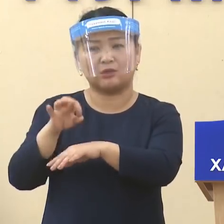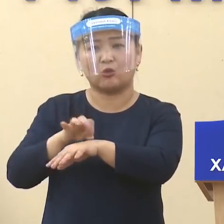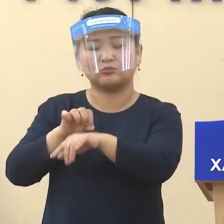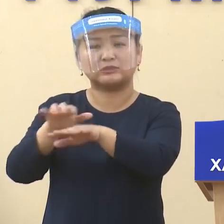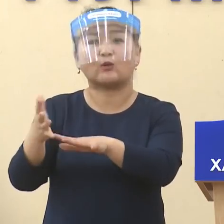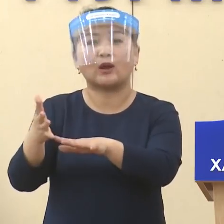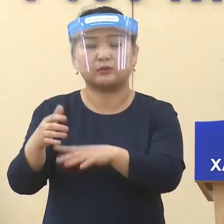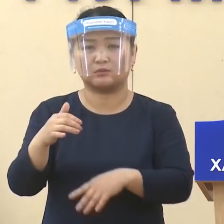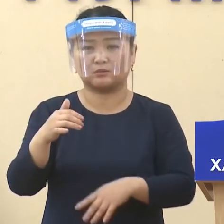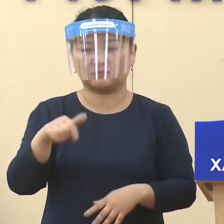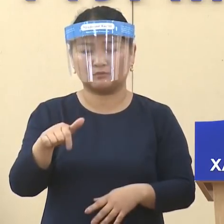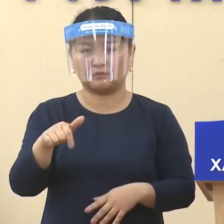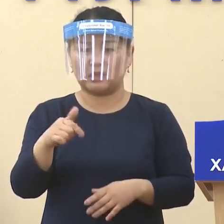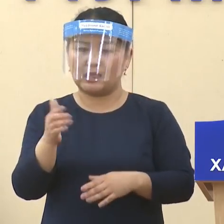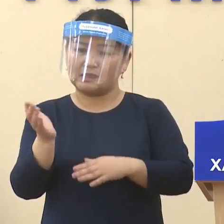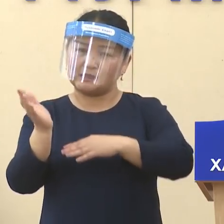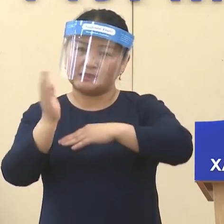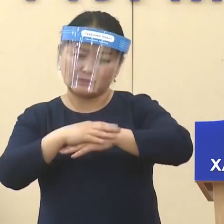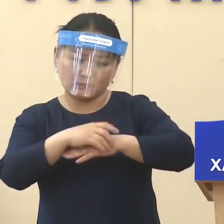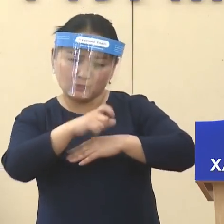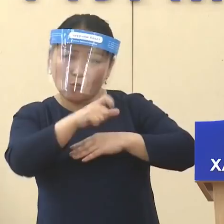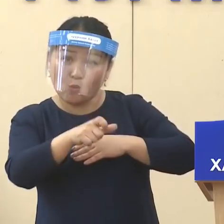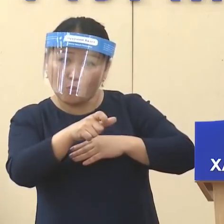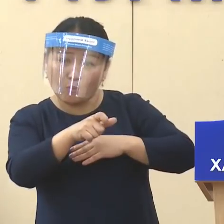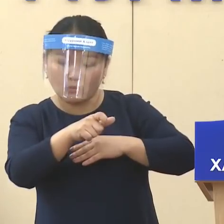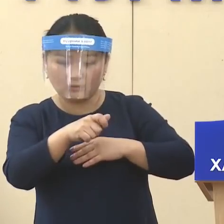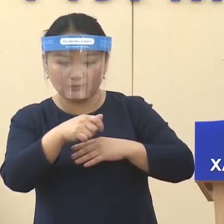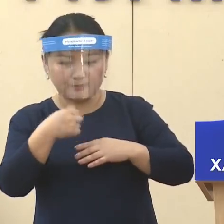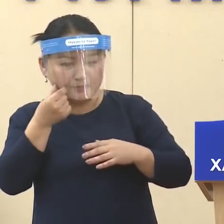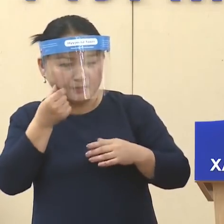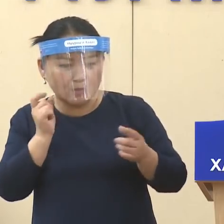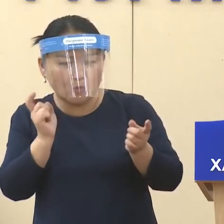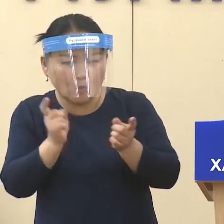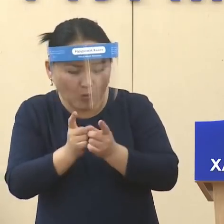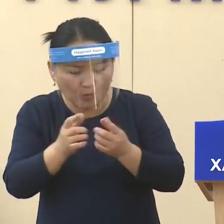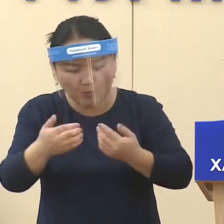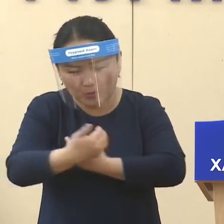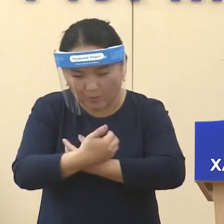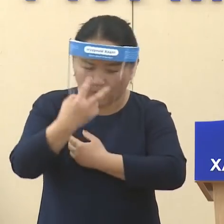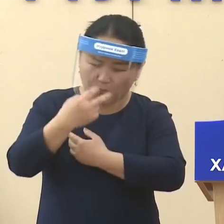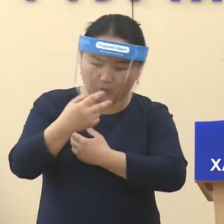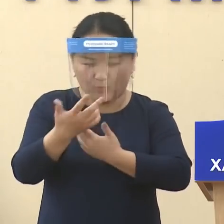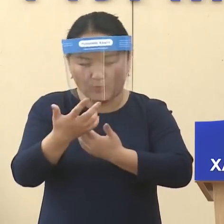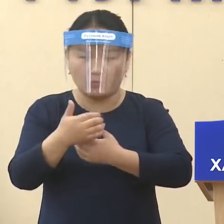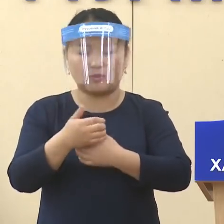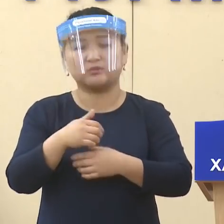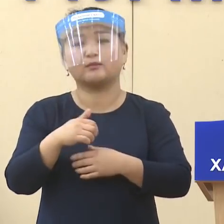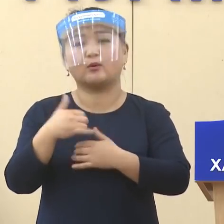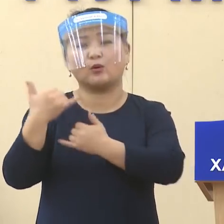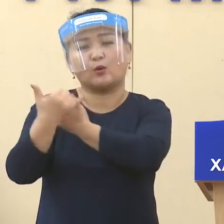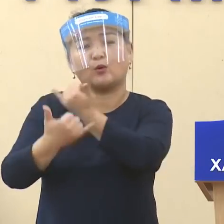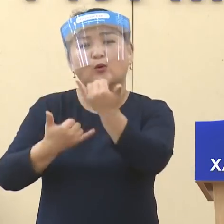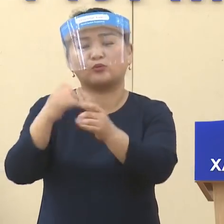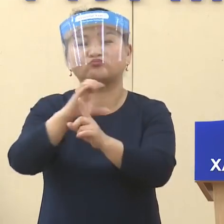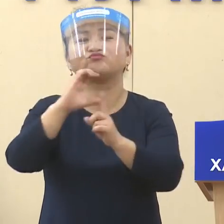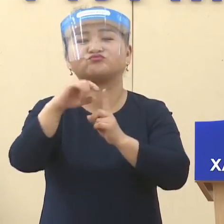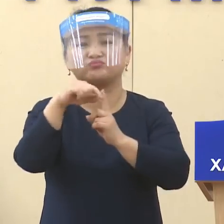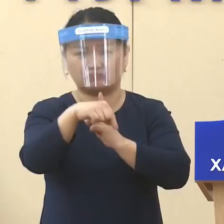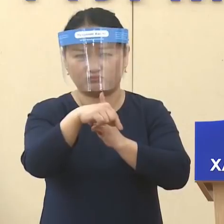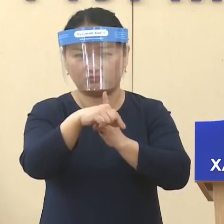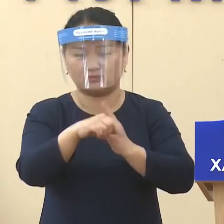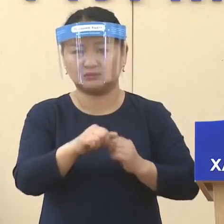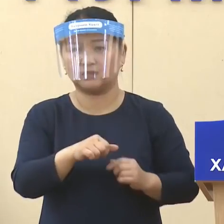Усланууд нас барсан хүмүүстэй заавал салхис гүйцэтгдэг, тээвэрдэг ч юм уу янз бүрийн ийм зан үйлүүдийг хийдэг юм байна. За